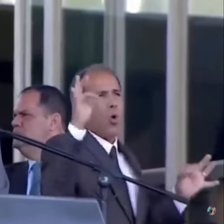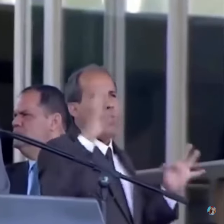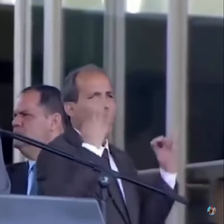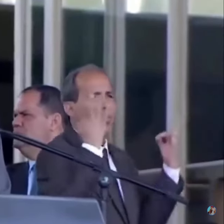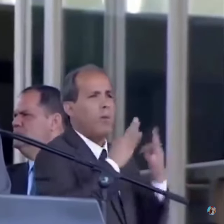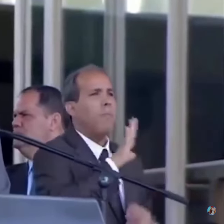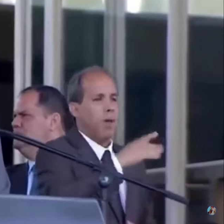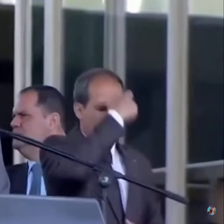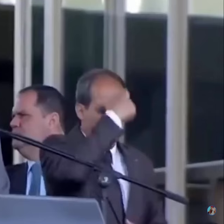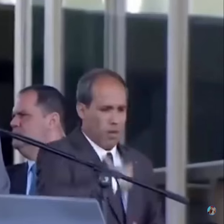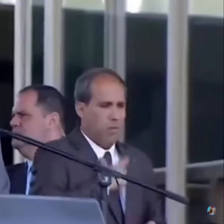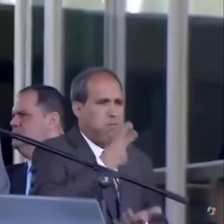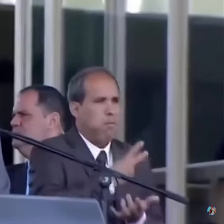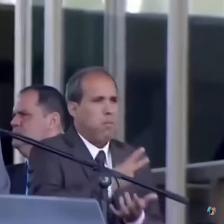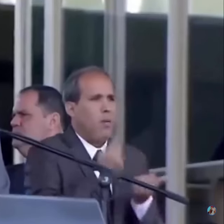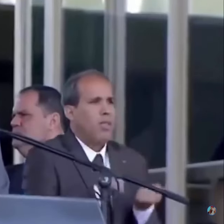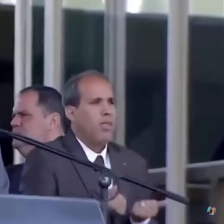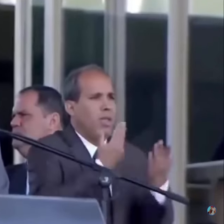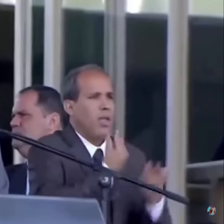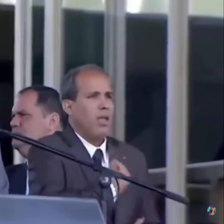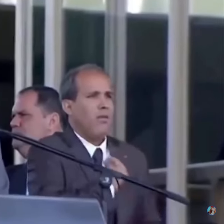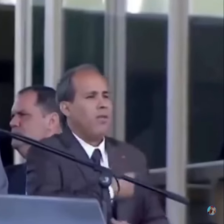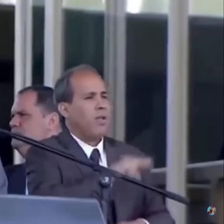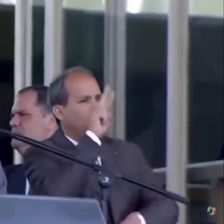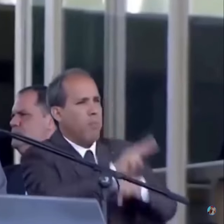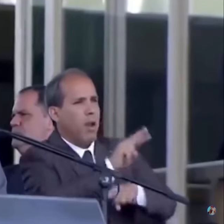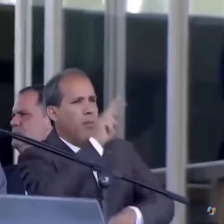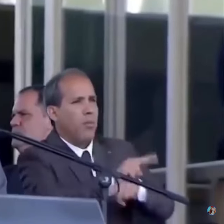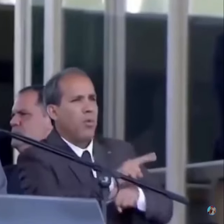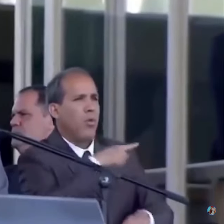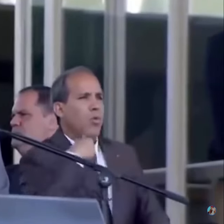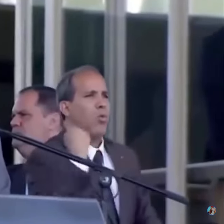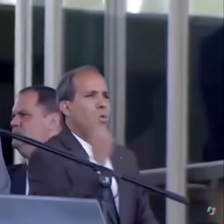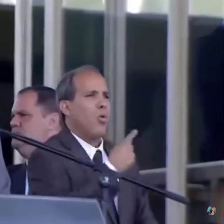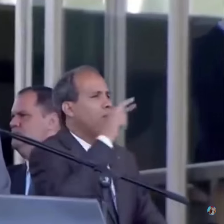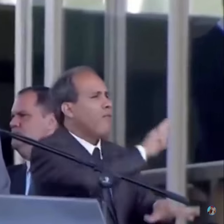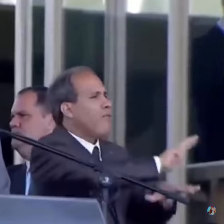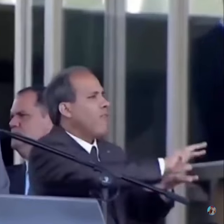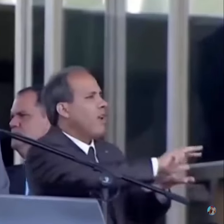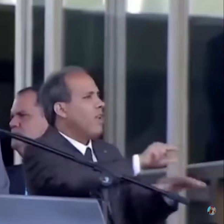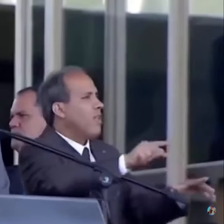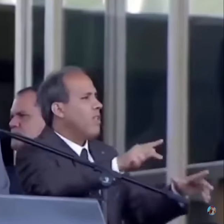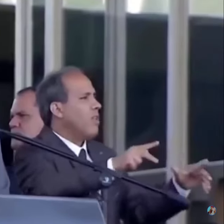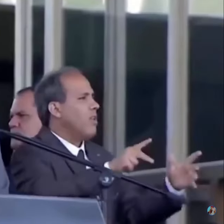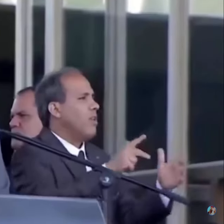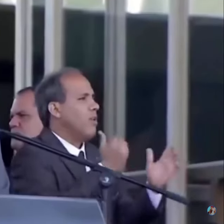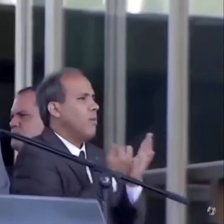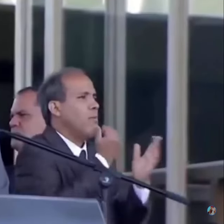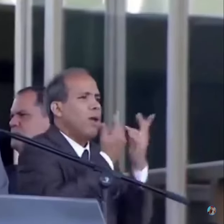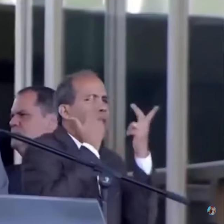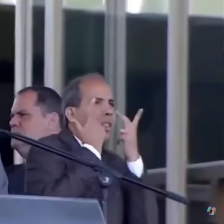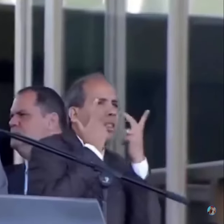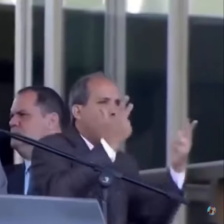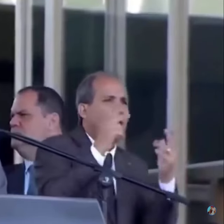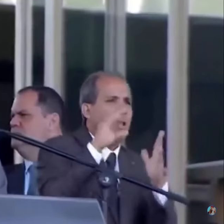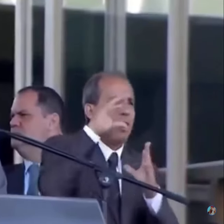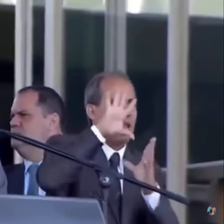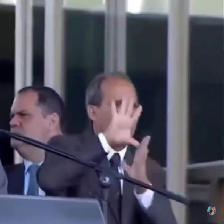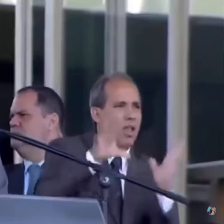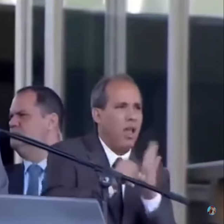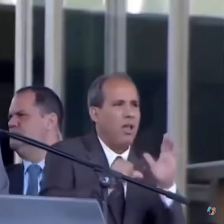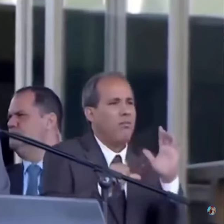protege com sua vida nossas incomensuráveis riquezas na brasileira Amazônia, nos